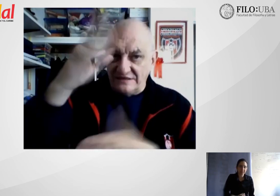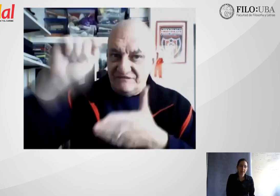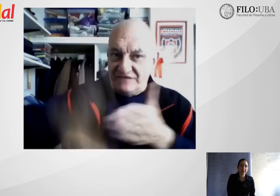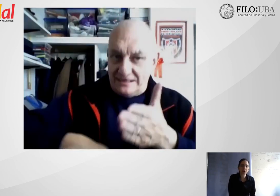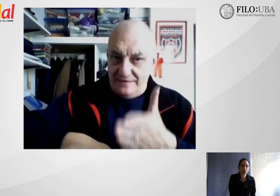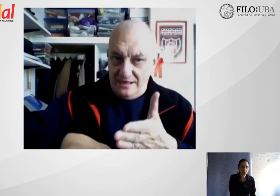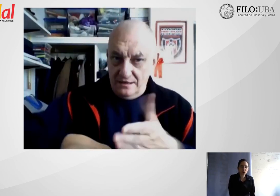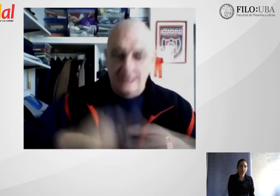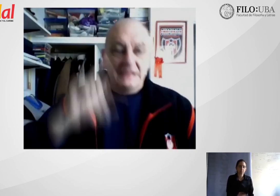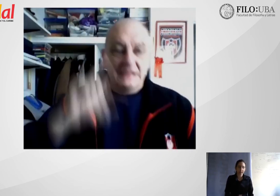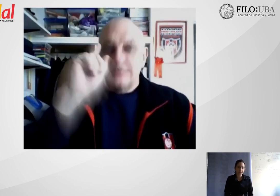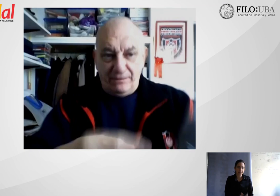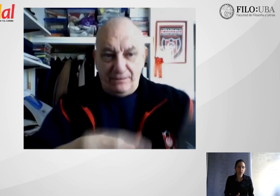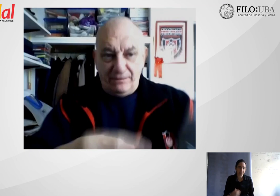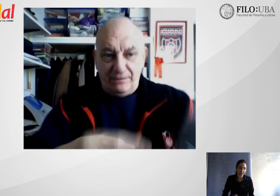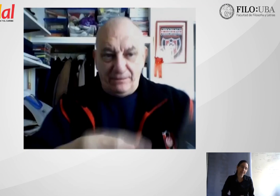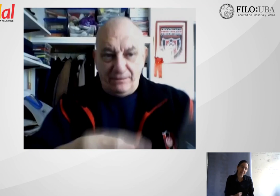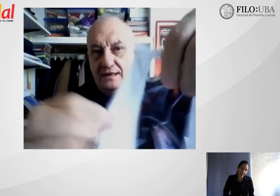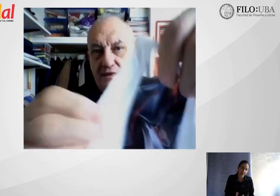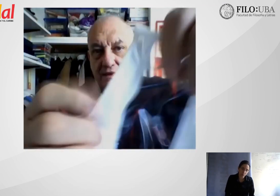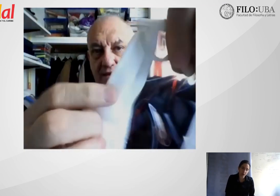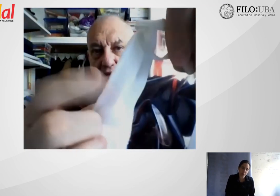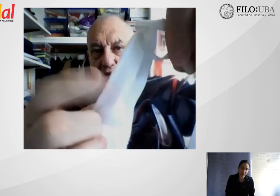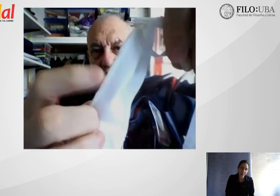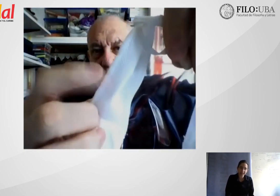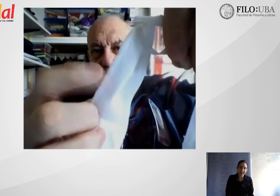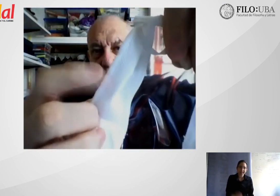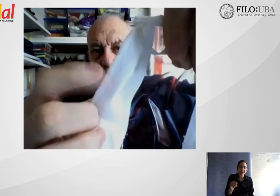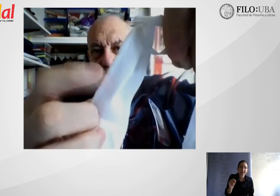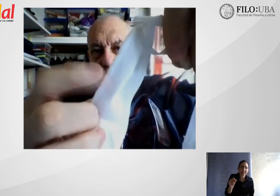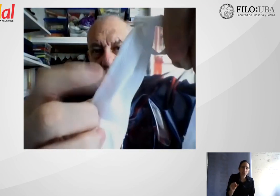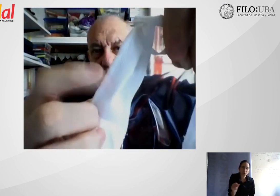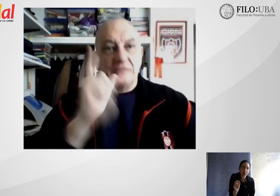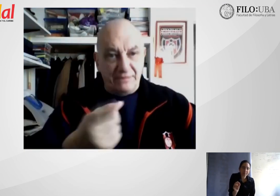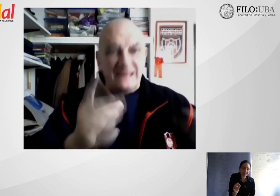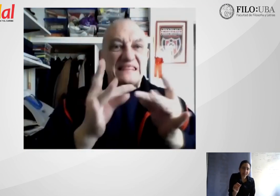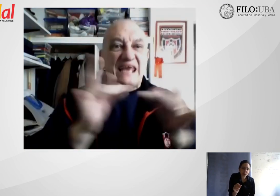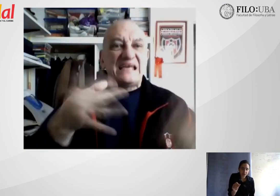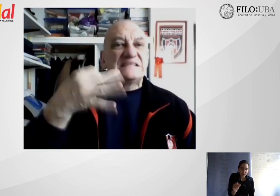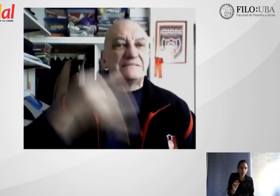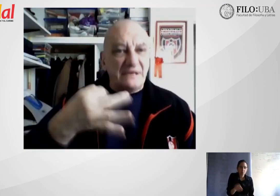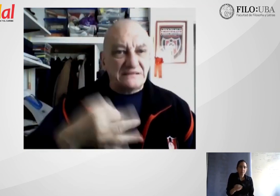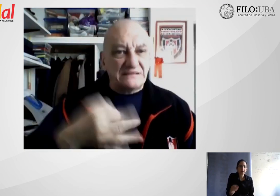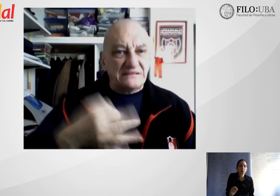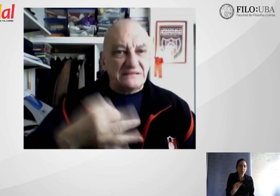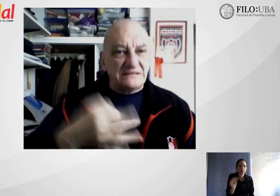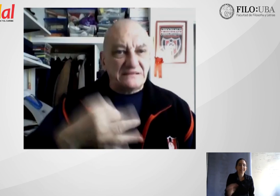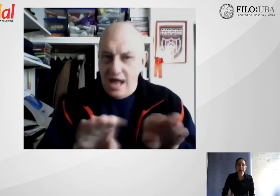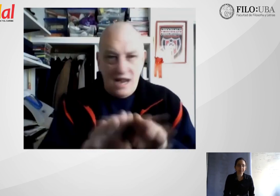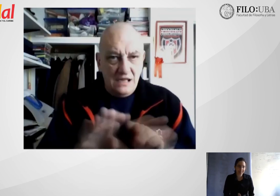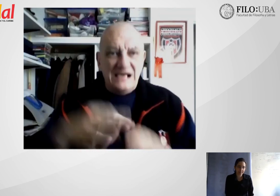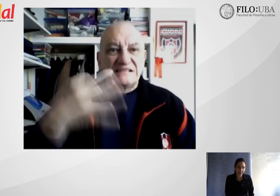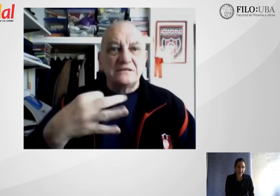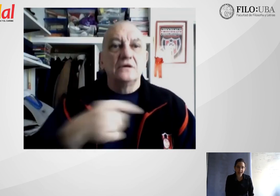es especial para los doctores o para, y está regulado por la ANMAT. Ven que tiene un tipo de plástico que es como más grueso, una